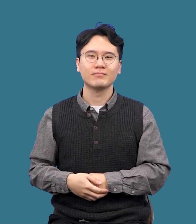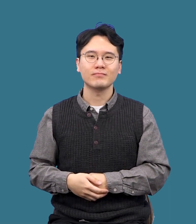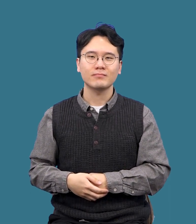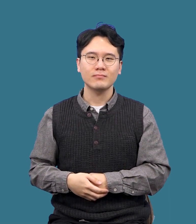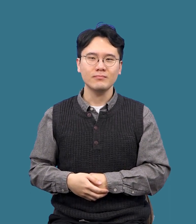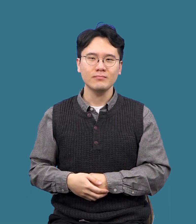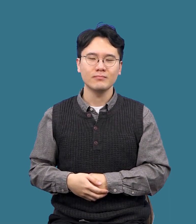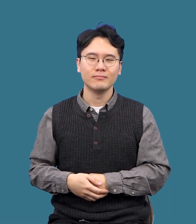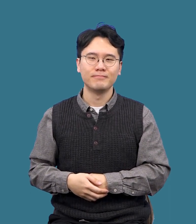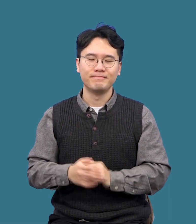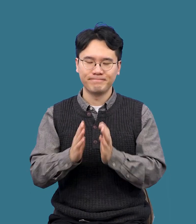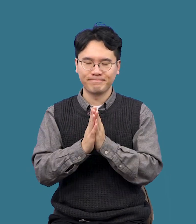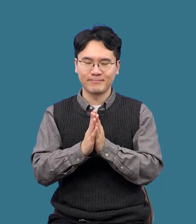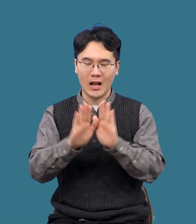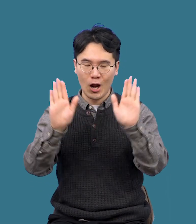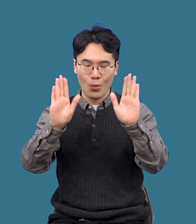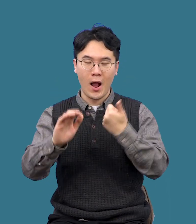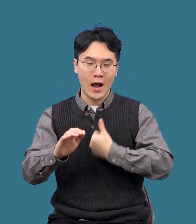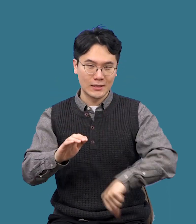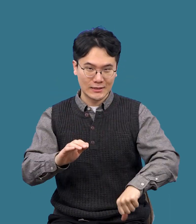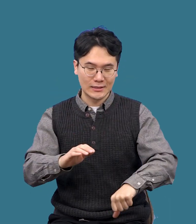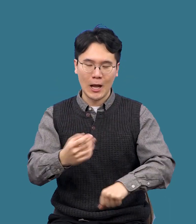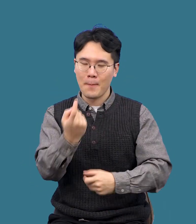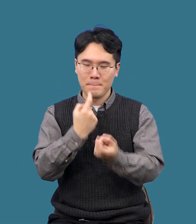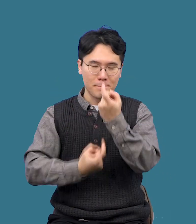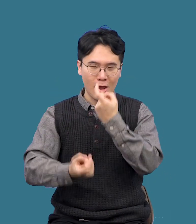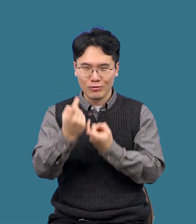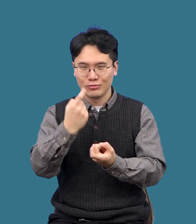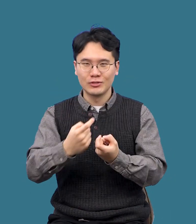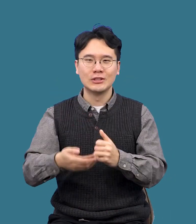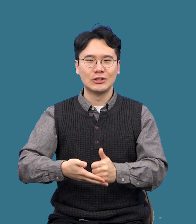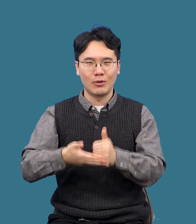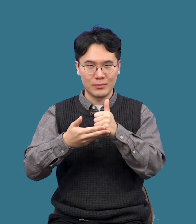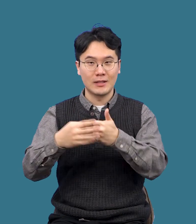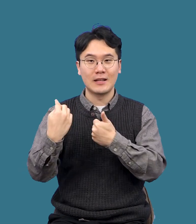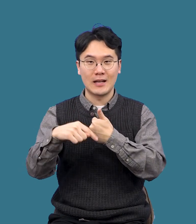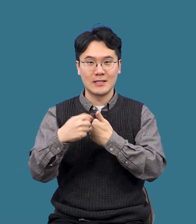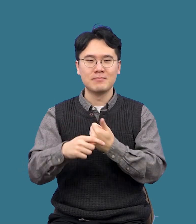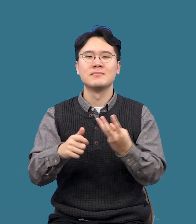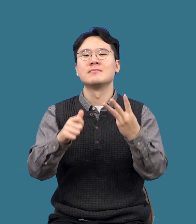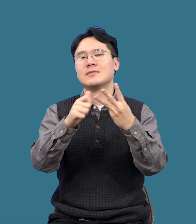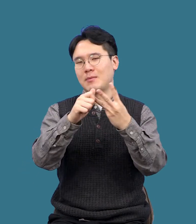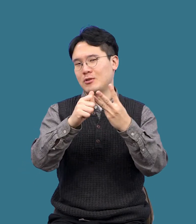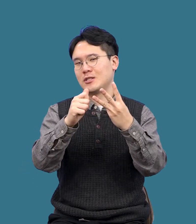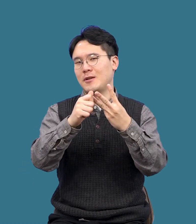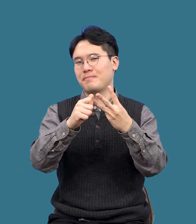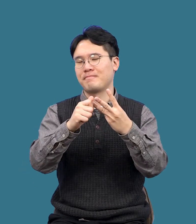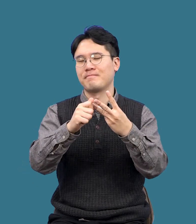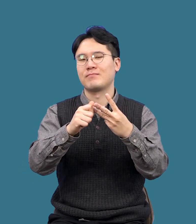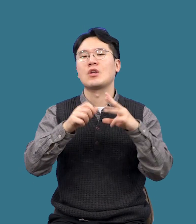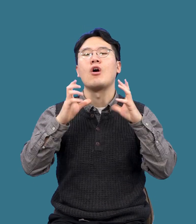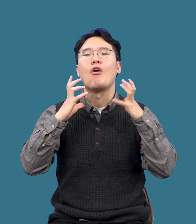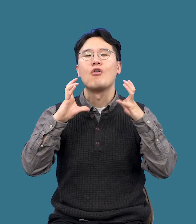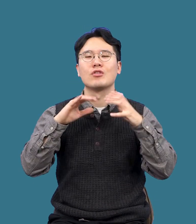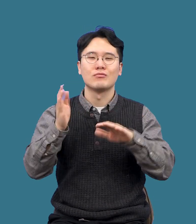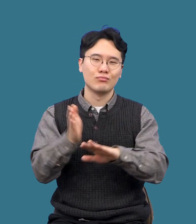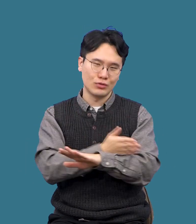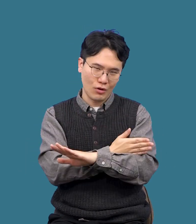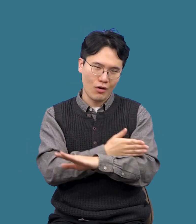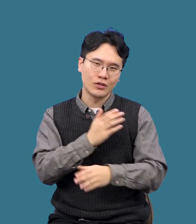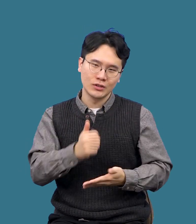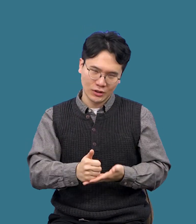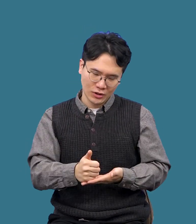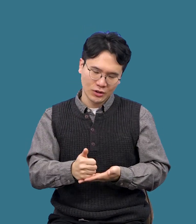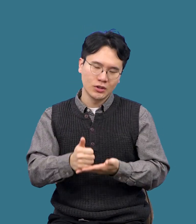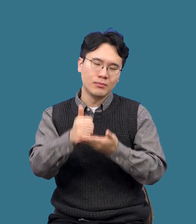자, 이 아론의 아들들에게서 배우는 섬김의 레슨 세 번째는 어린 시절부터